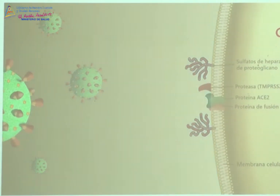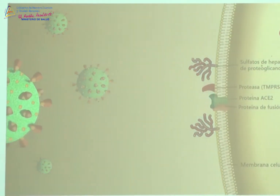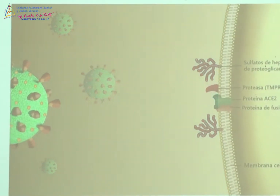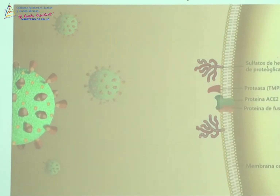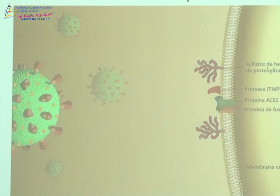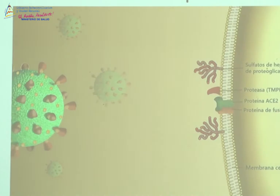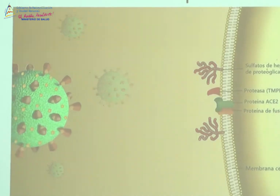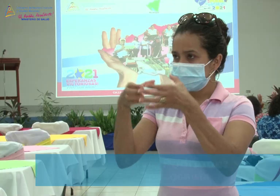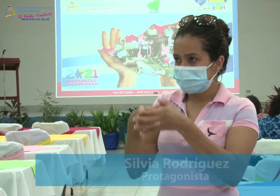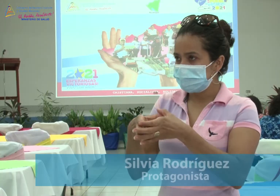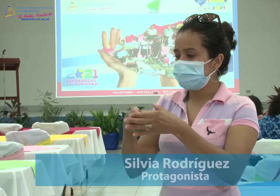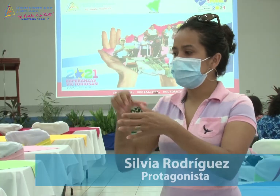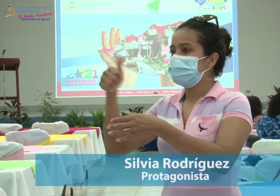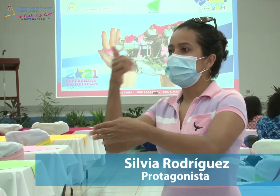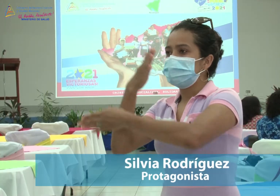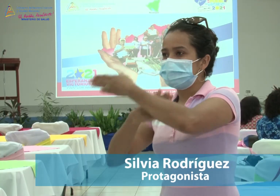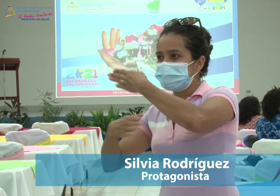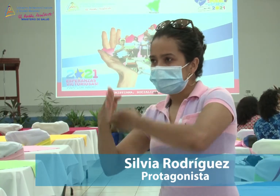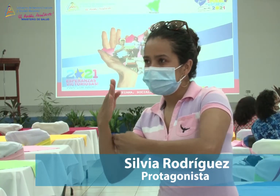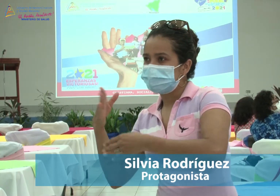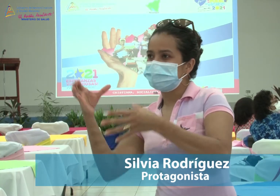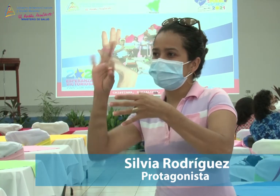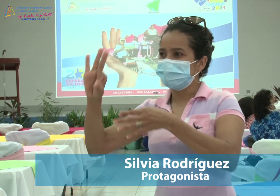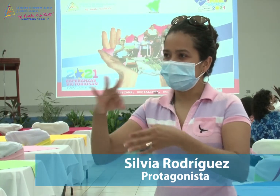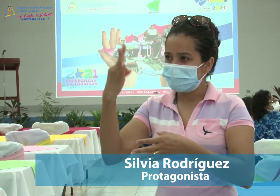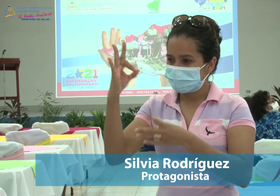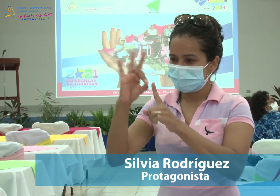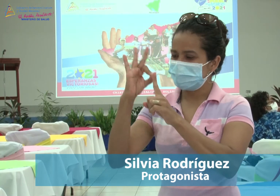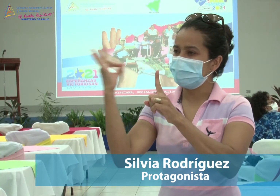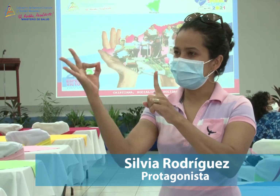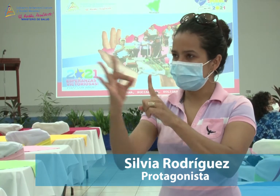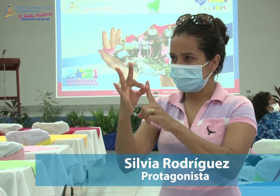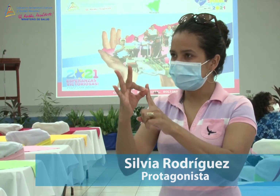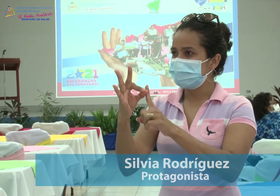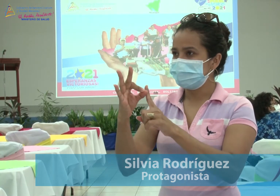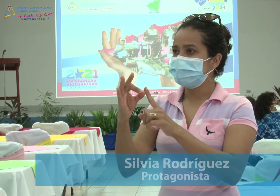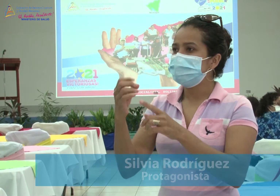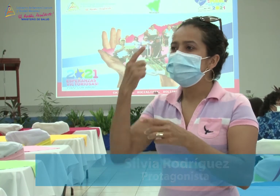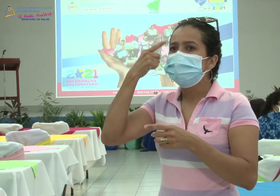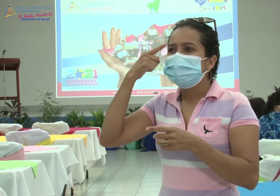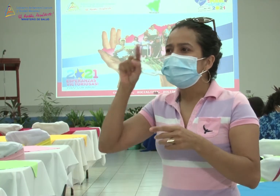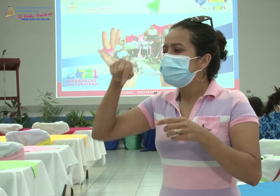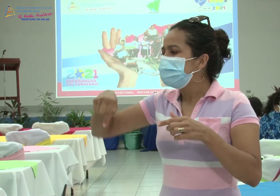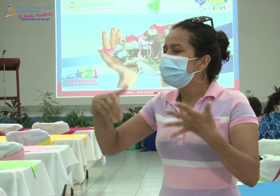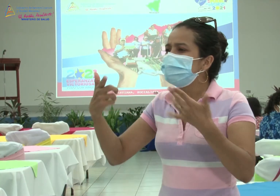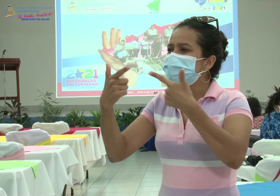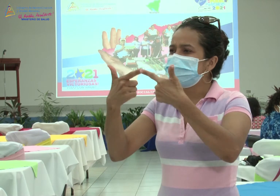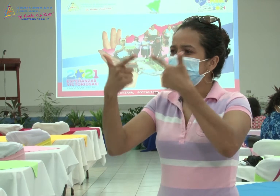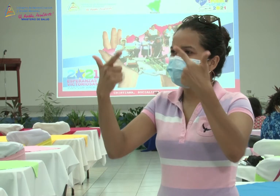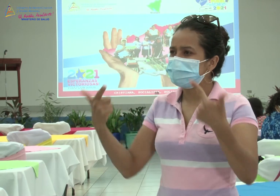una amenaza. Es importante que todos, la Federación de las Discapacidades,